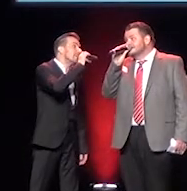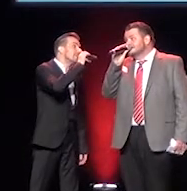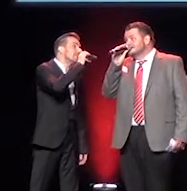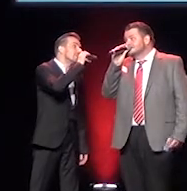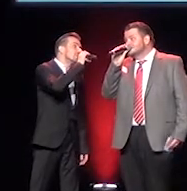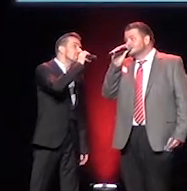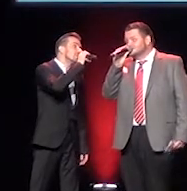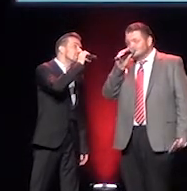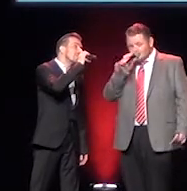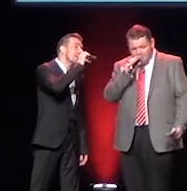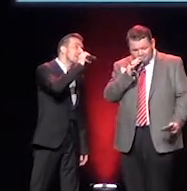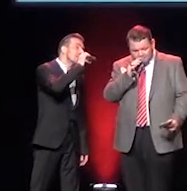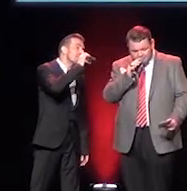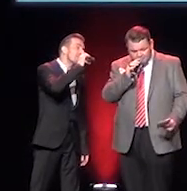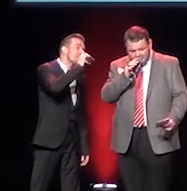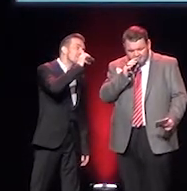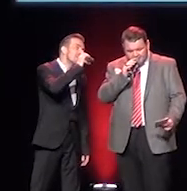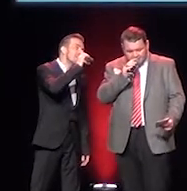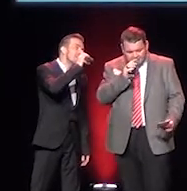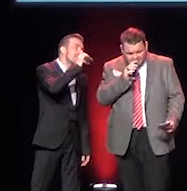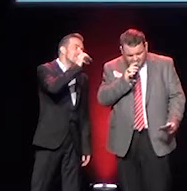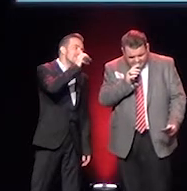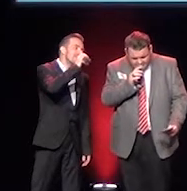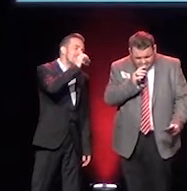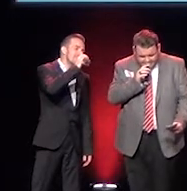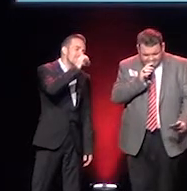passiert, in unserem Friede.